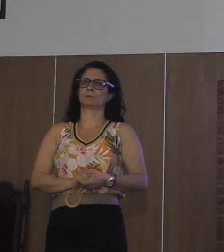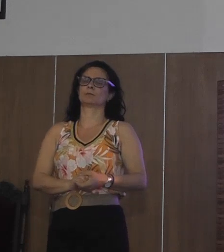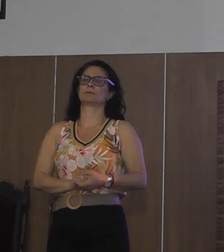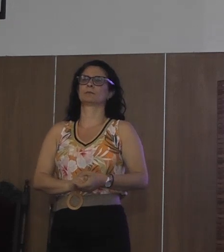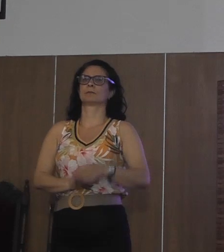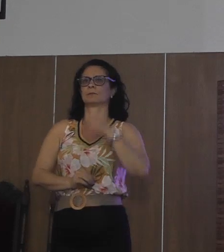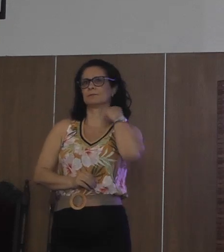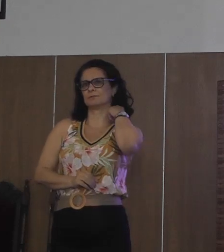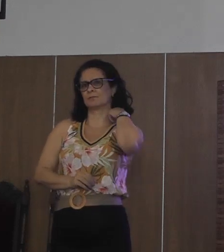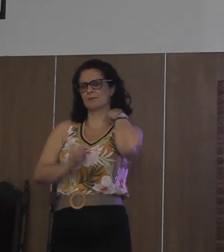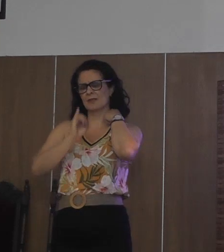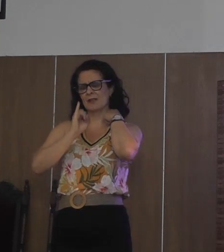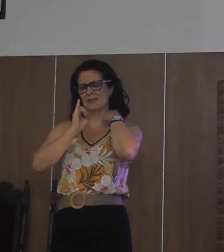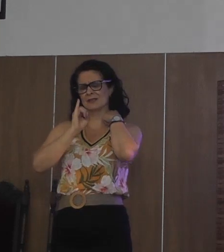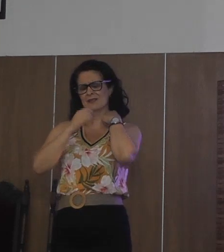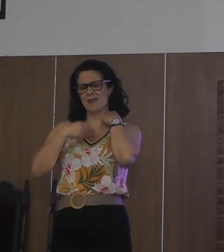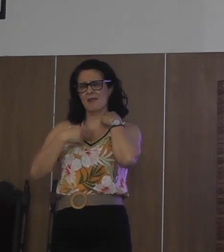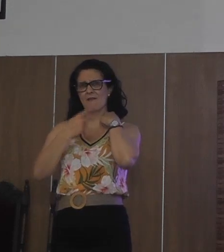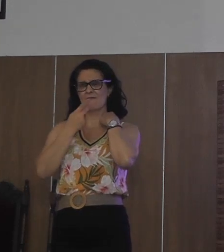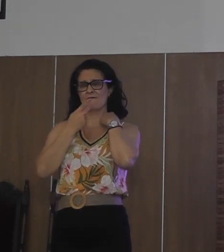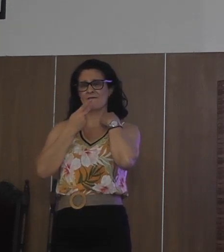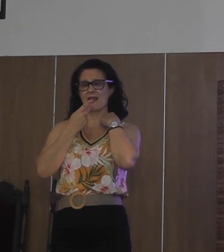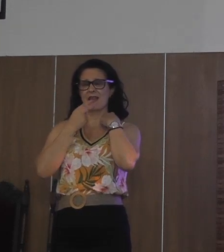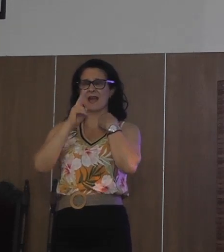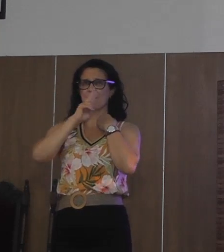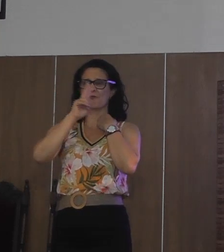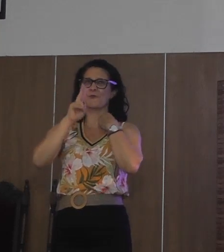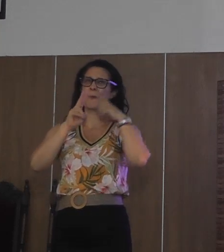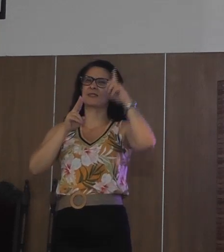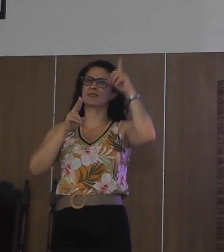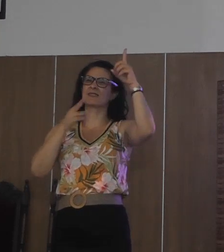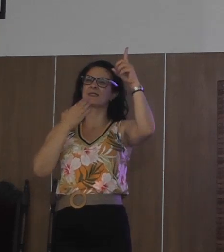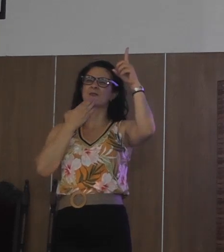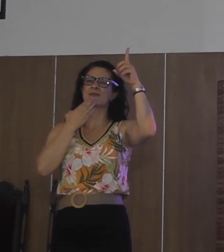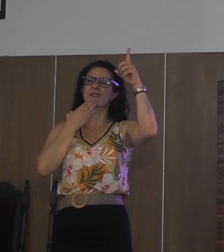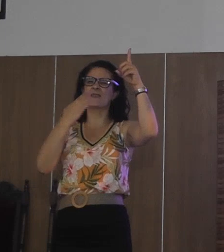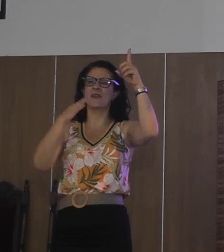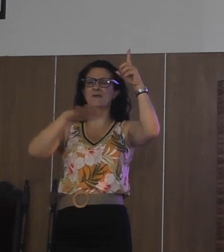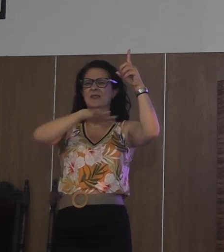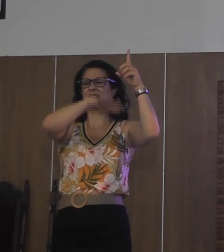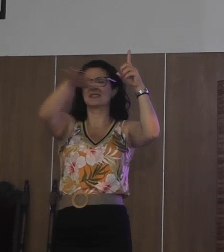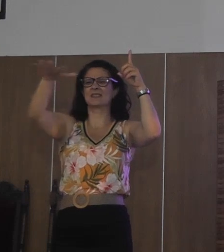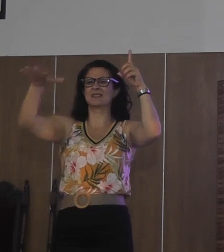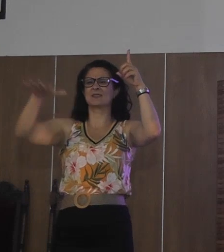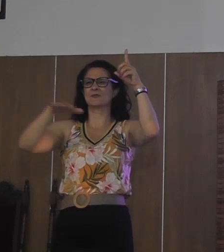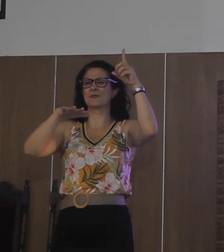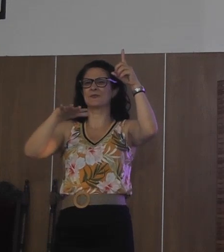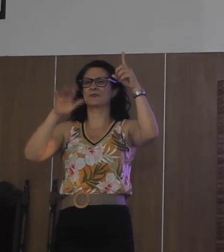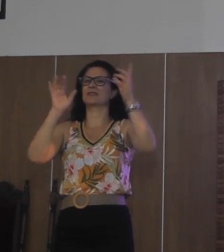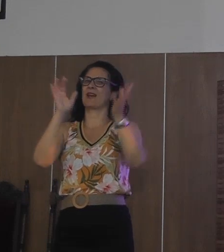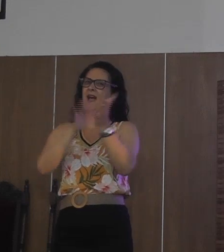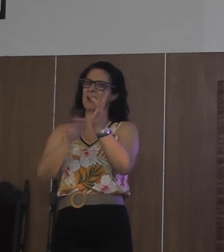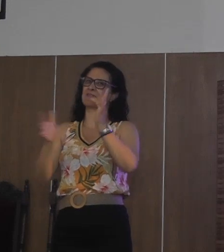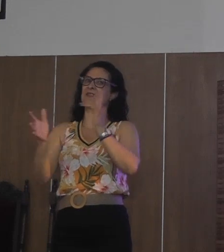Aquele que confessar meu nome diante dos homens, eu o confessarei diante do meu Pai que está nos céus.